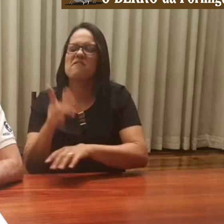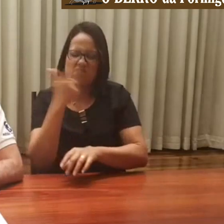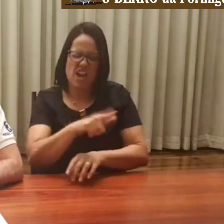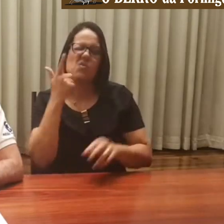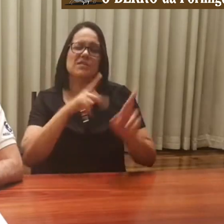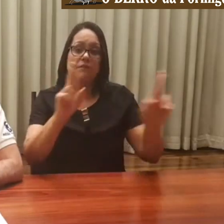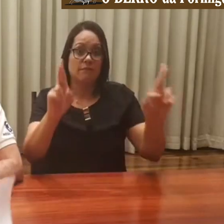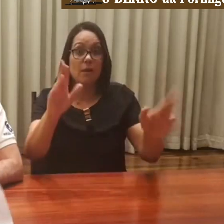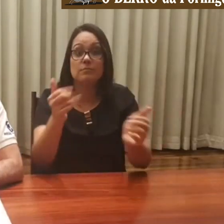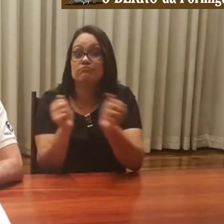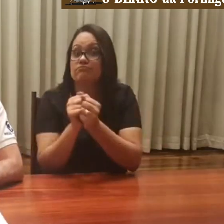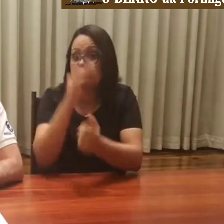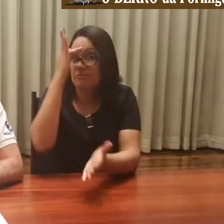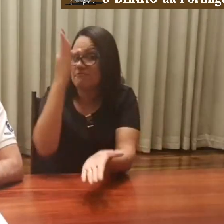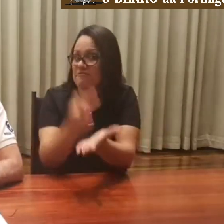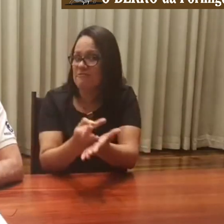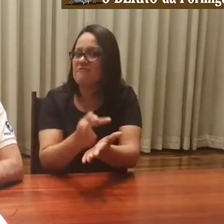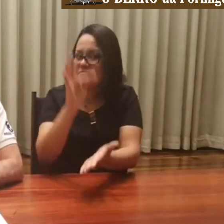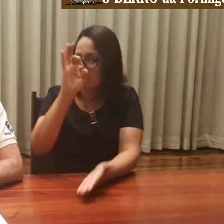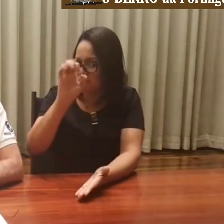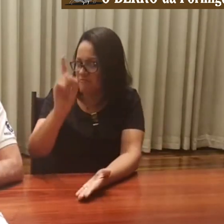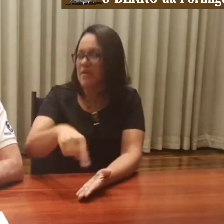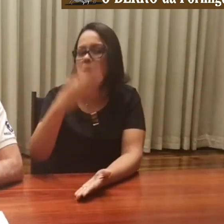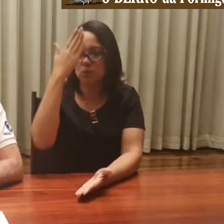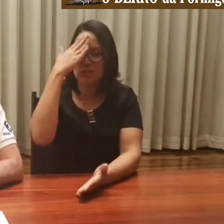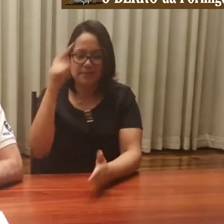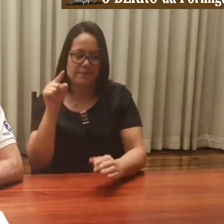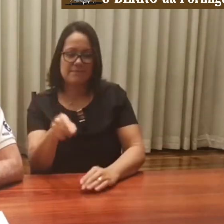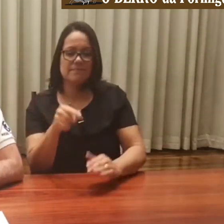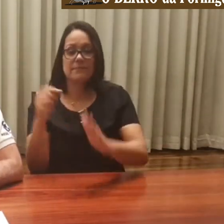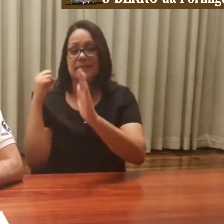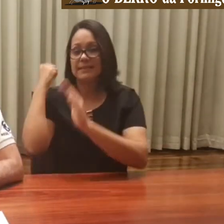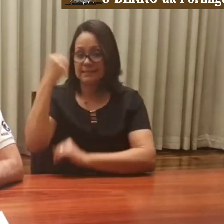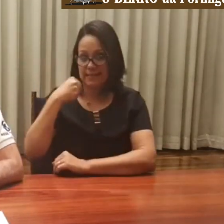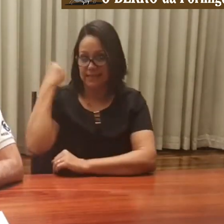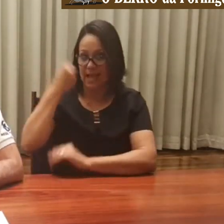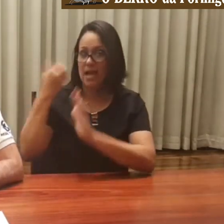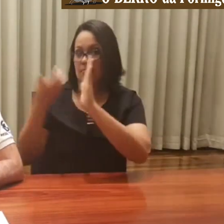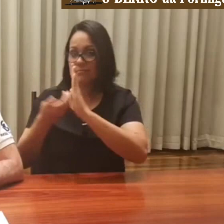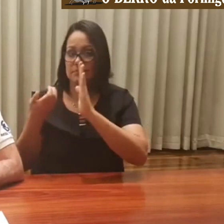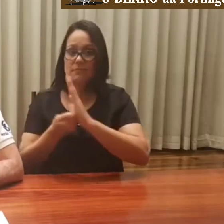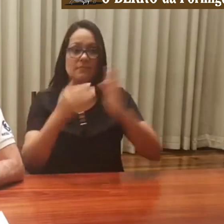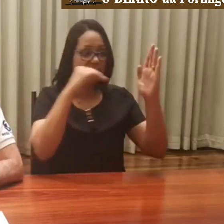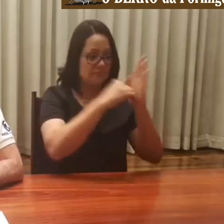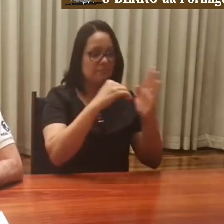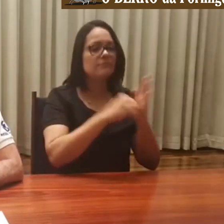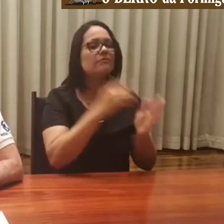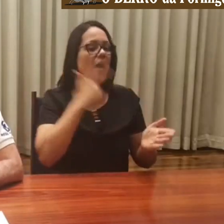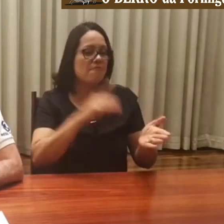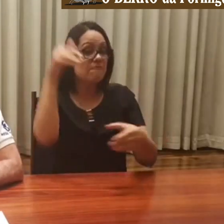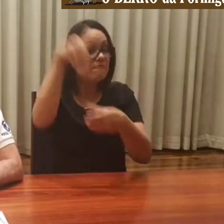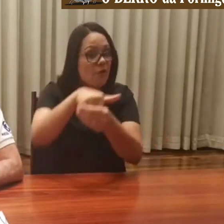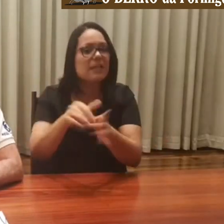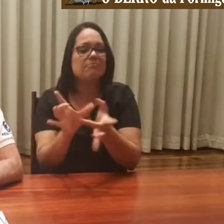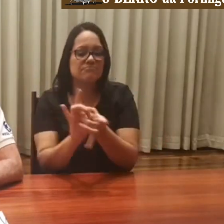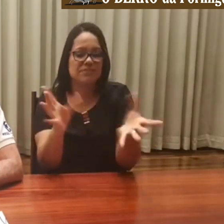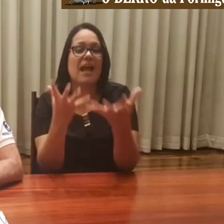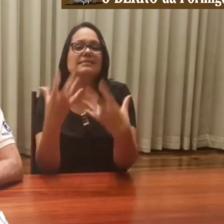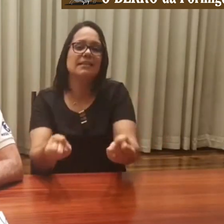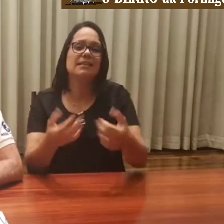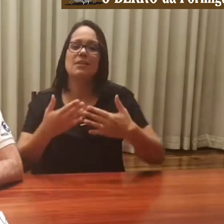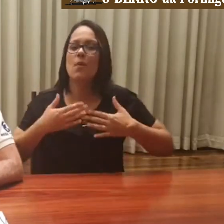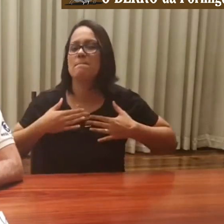fé, confiança, e eu tenho certeza que o Parlamento, Câmara e o Senado votarão favorável à reforma da Previdência, porque ela não é a